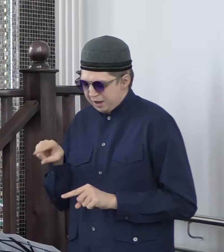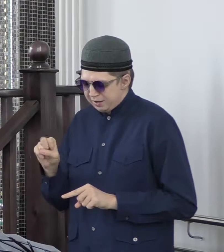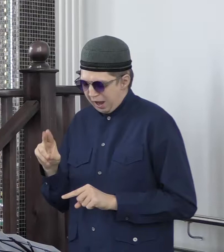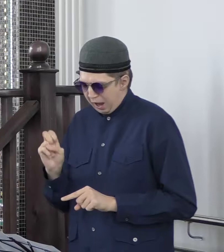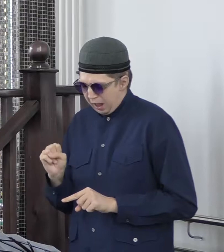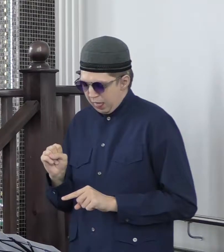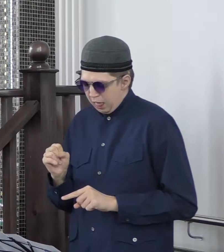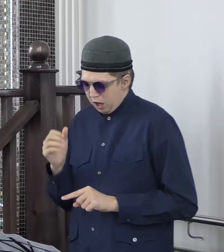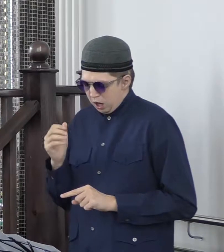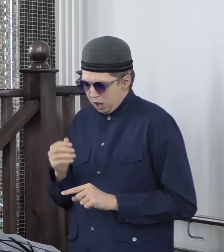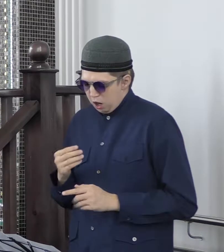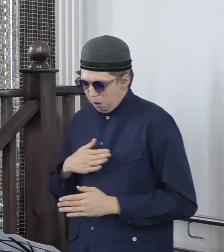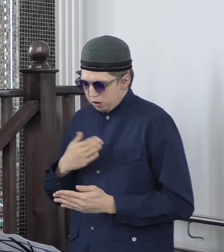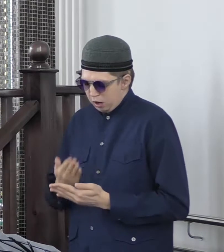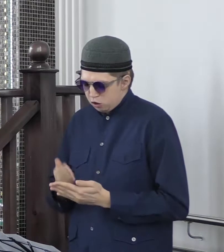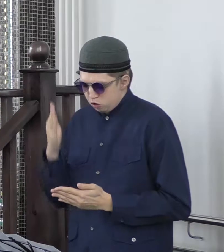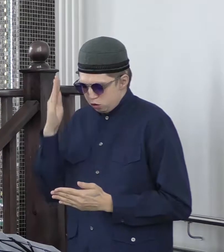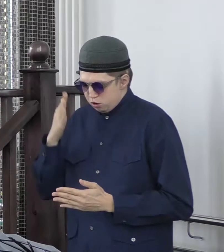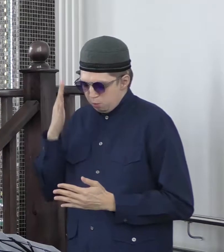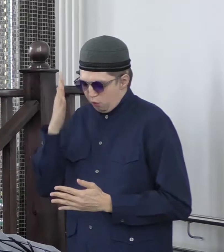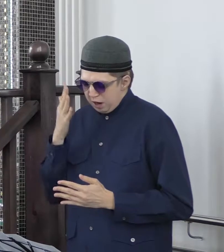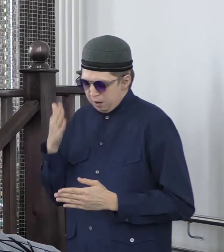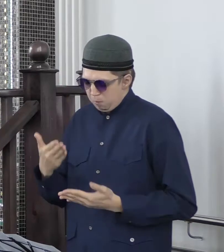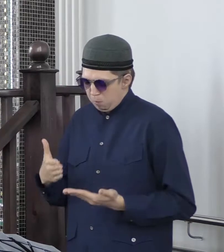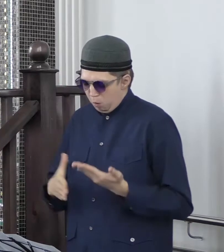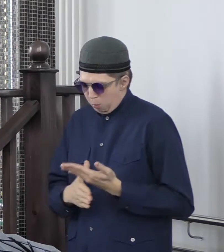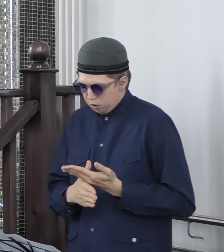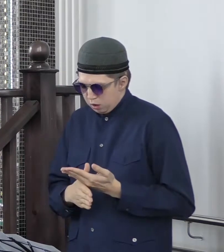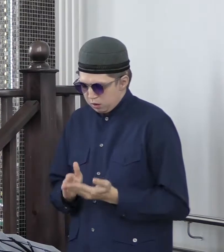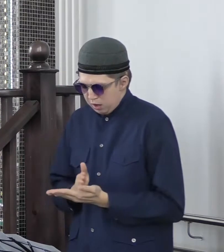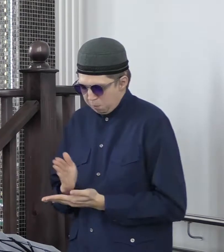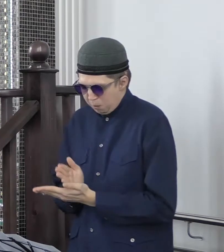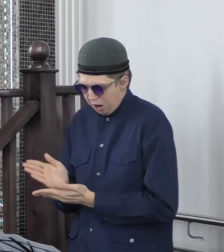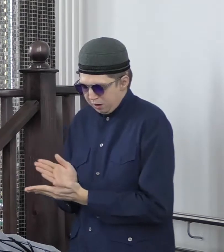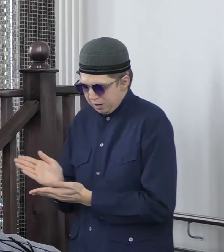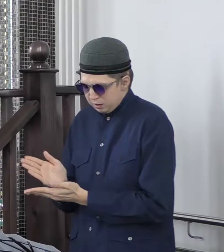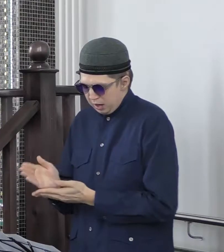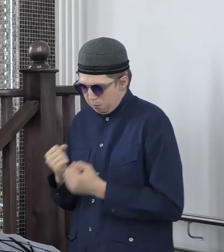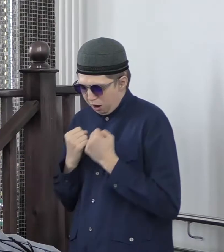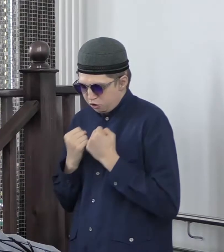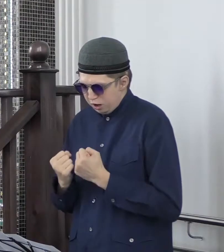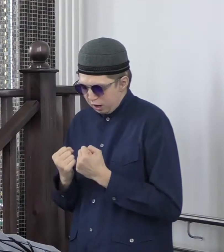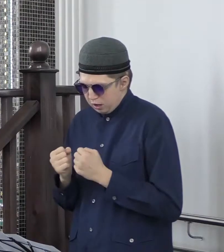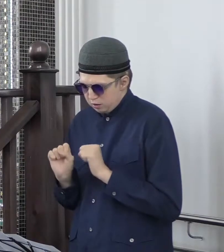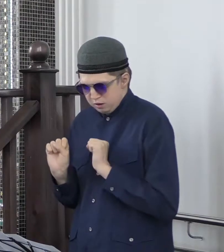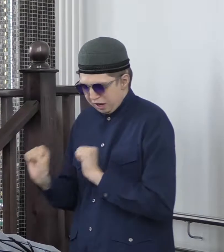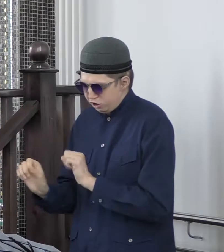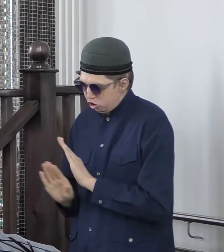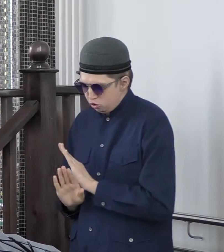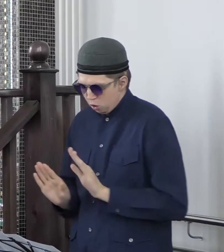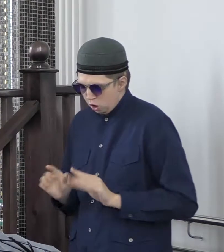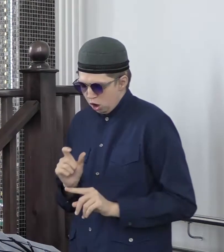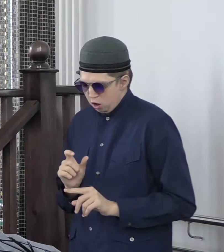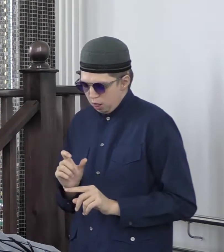جمعه ورسلنا دنيا كان صبوب الله صلوه سلامة قبل التوفيق إذا يبنى دنيا كان وضع رسلنا